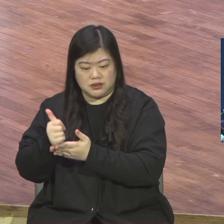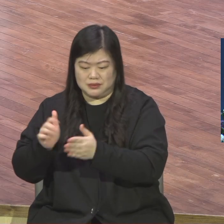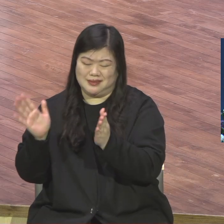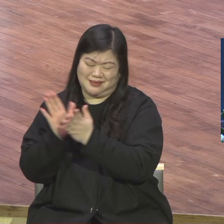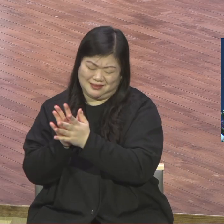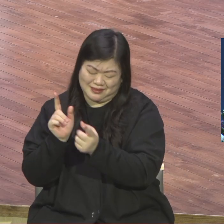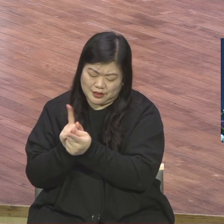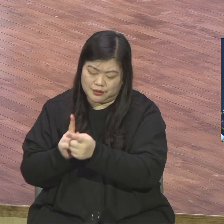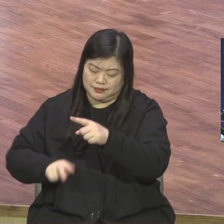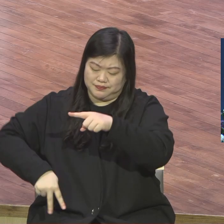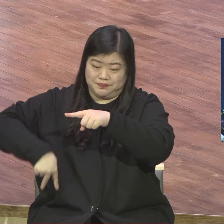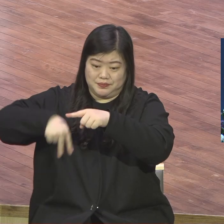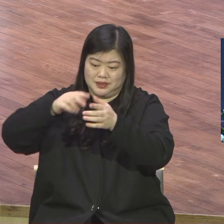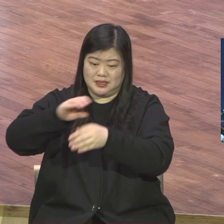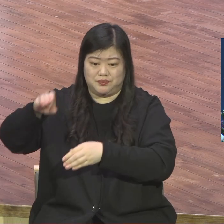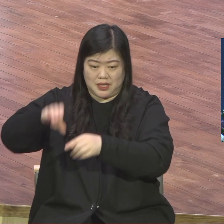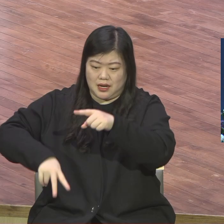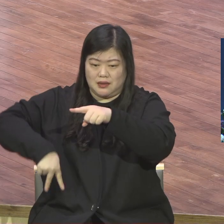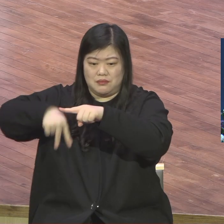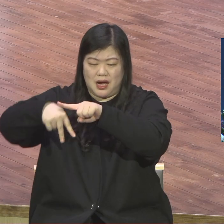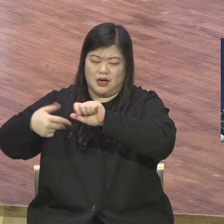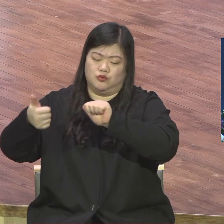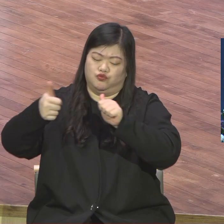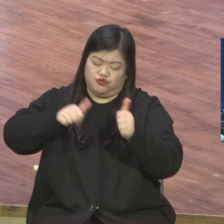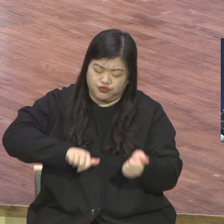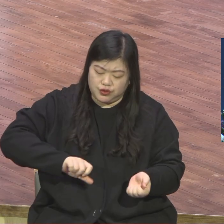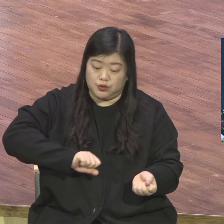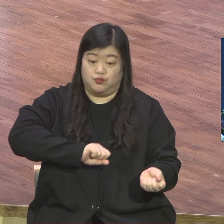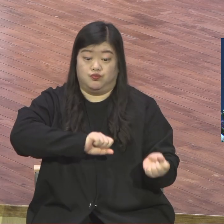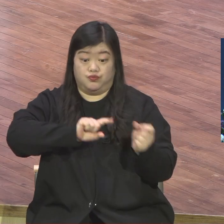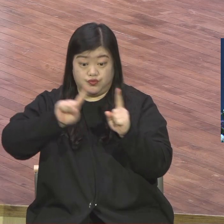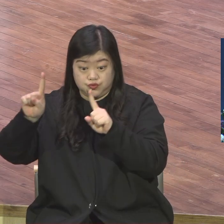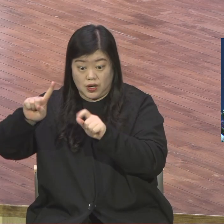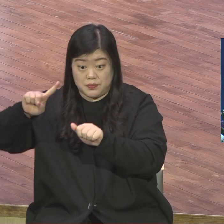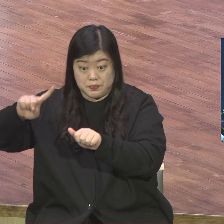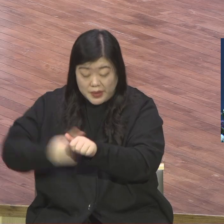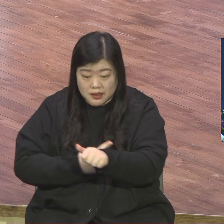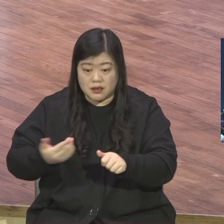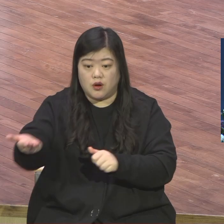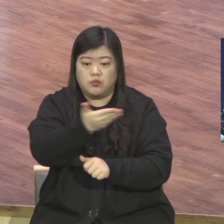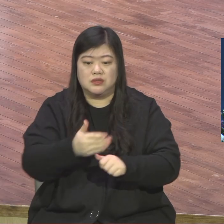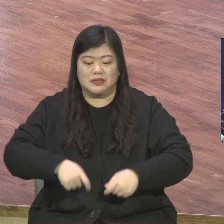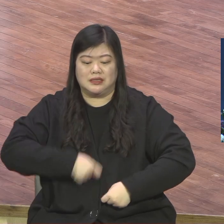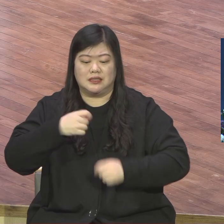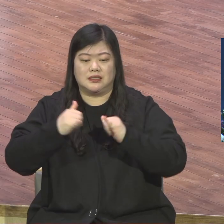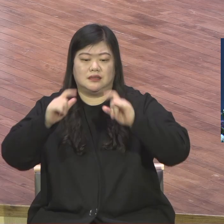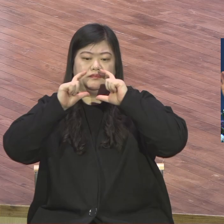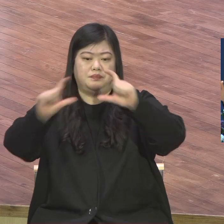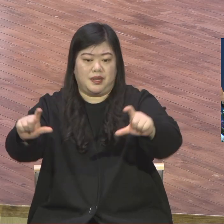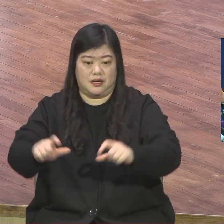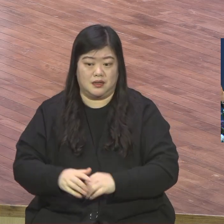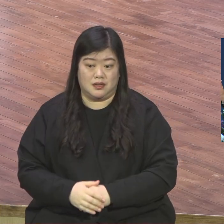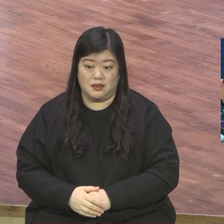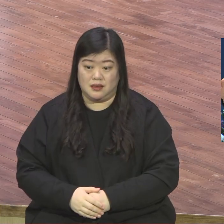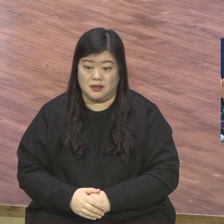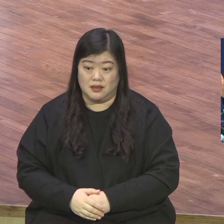그 죄 문제가 완벽하게 해결되었다는 증거로 너는 죄